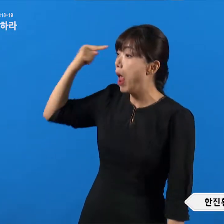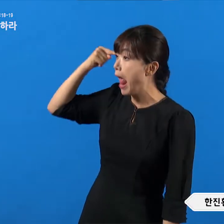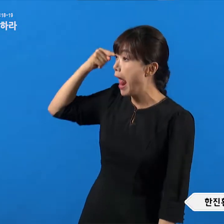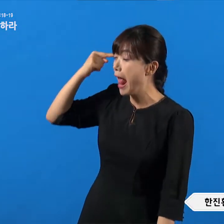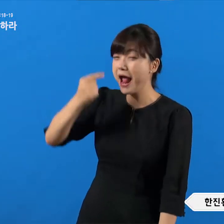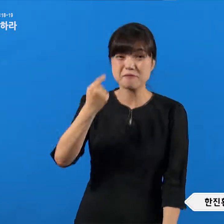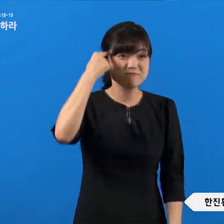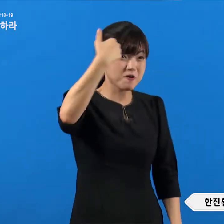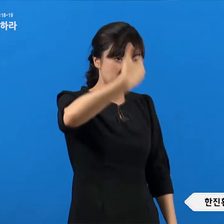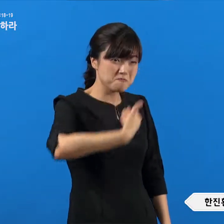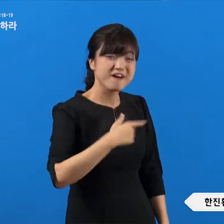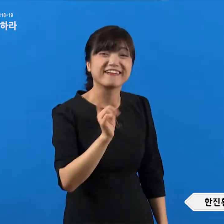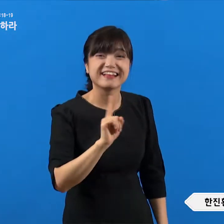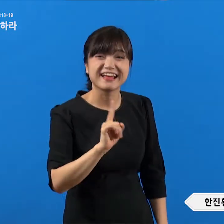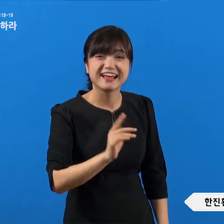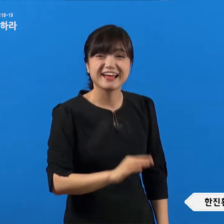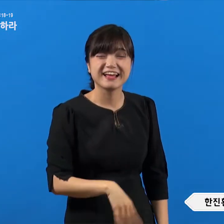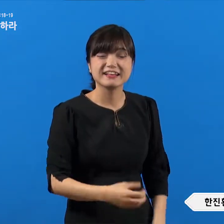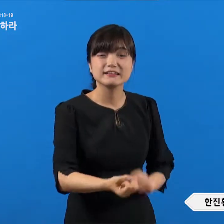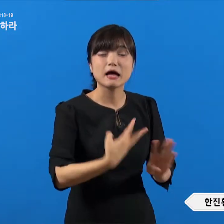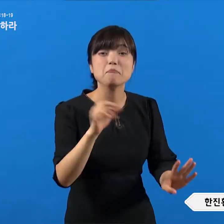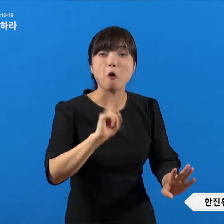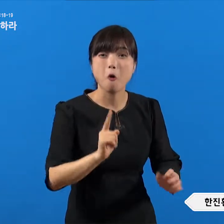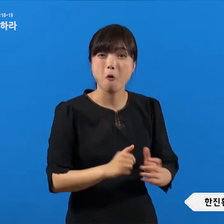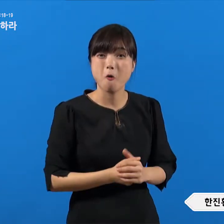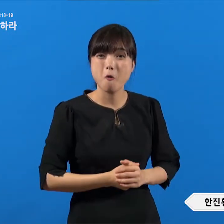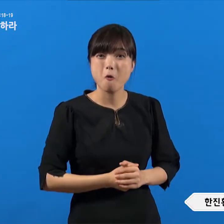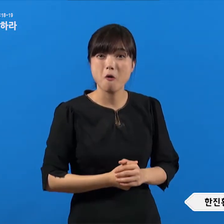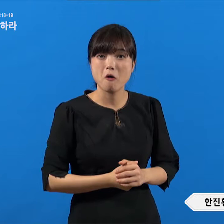하면요? 뭐라고 해야 됩니까?